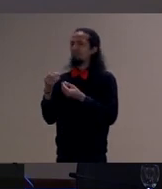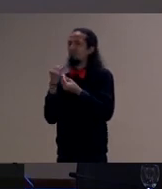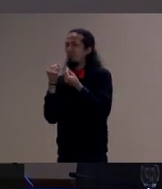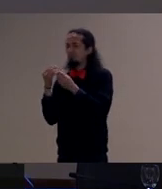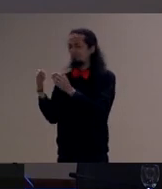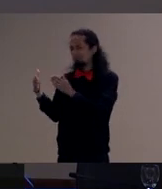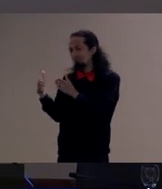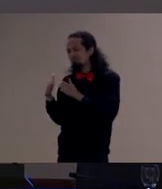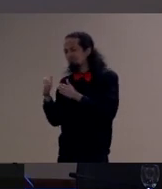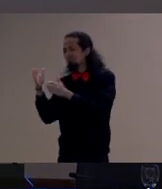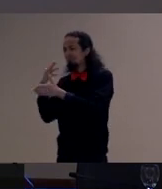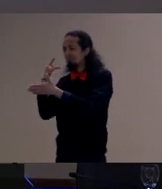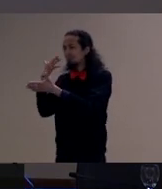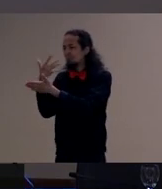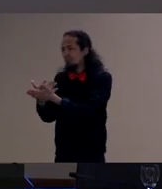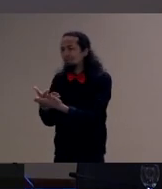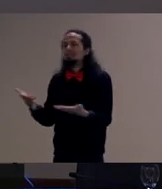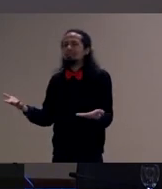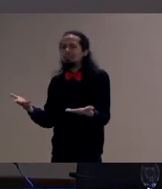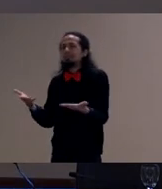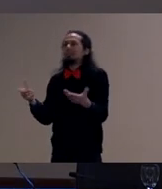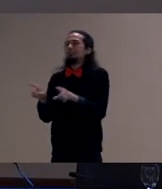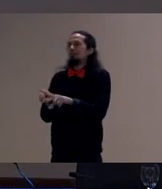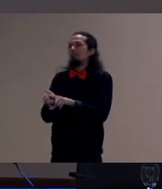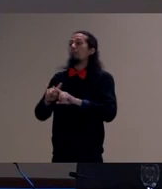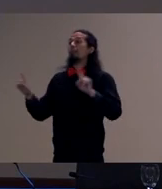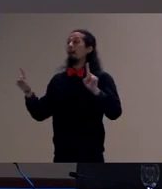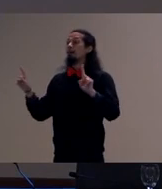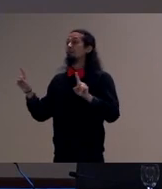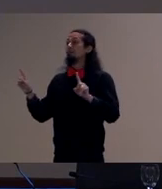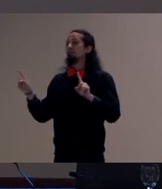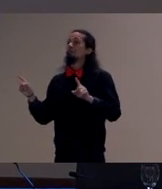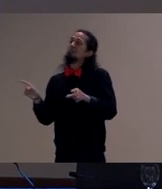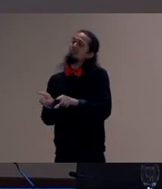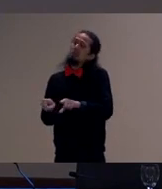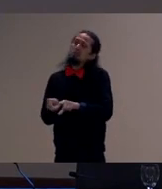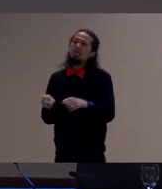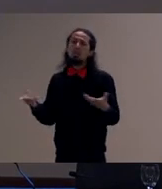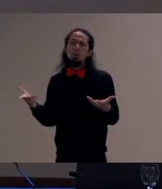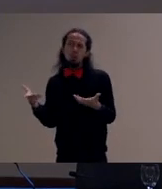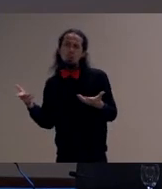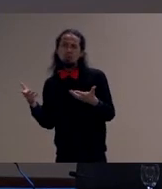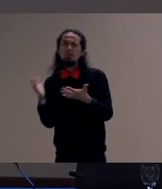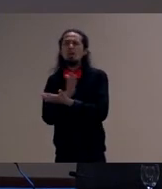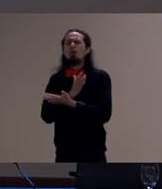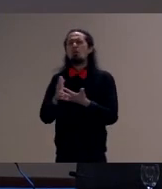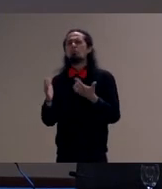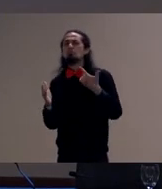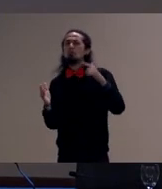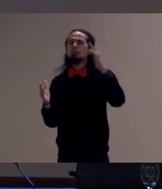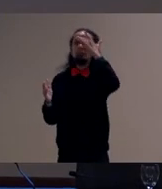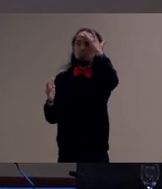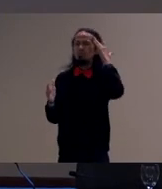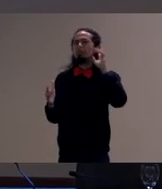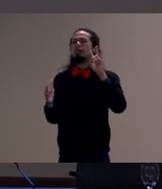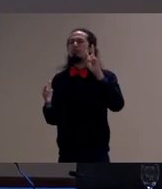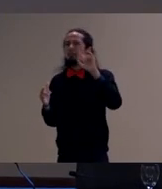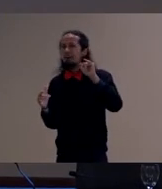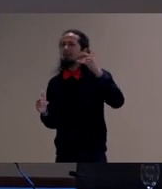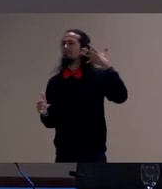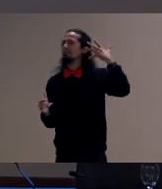durante o dia hoje outras pessoas tomaram a palavra e apresentaram né mais detalhadamente